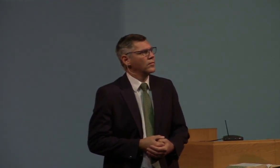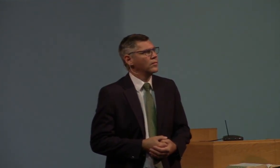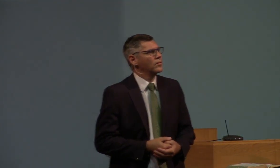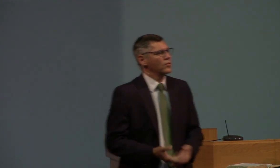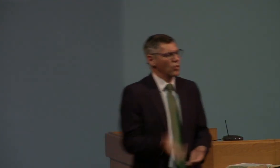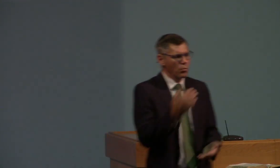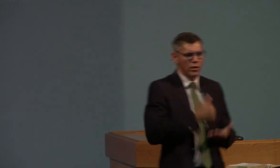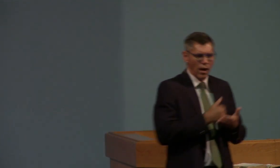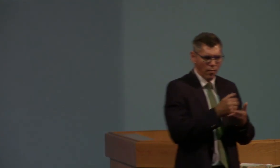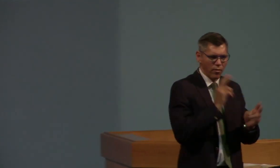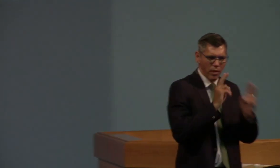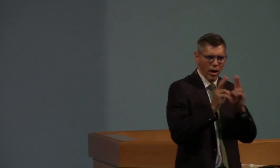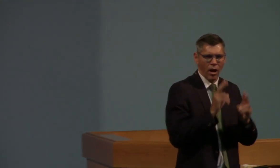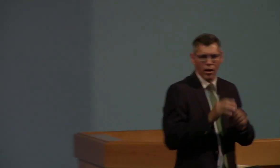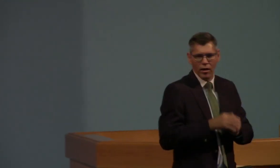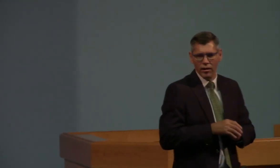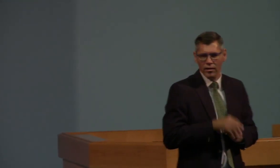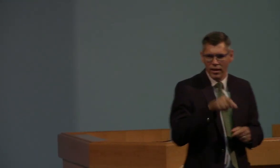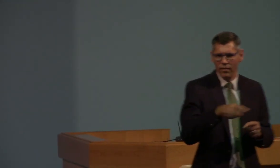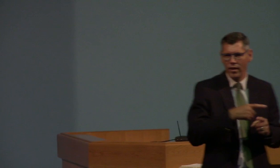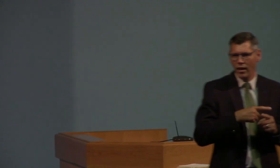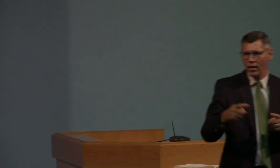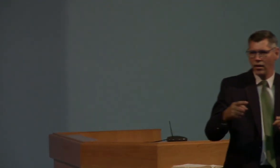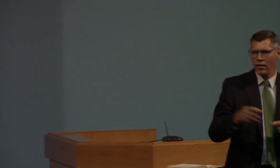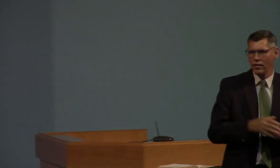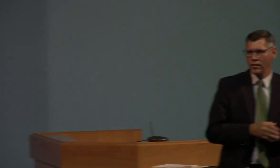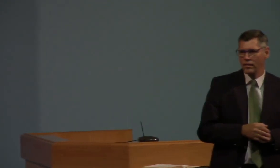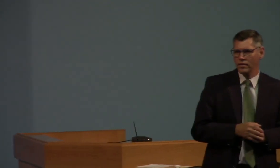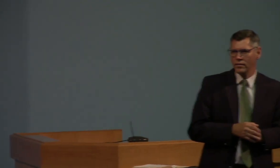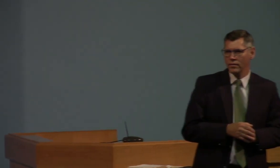Kom ons help vir mekaar hierdie week.